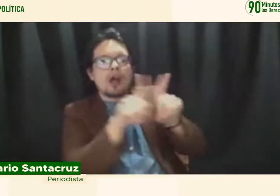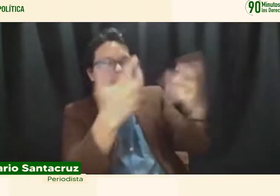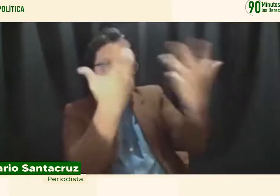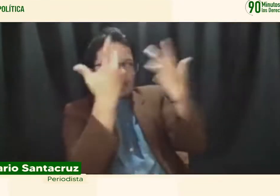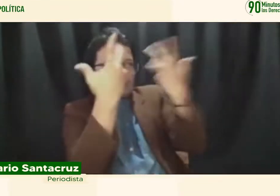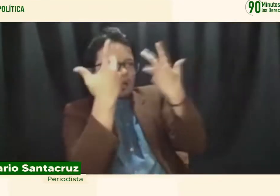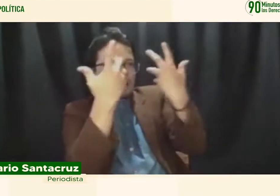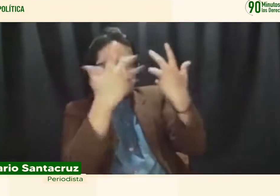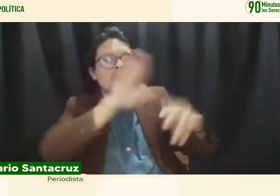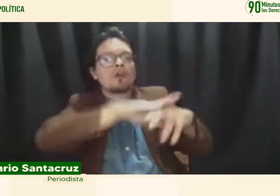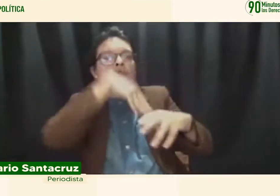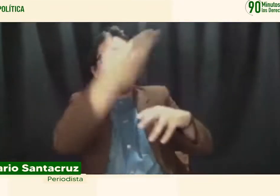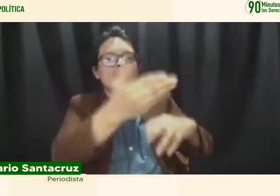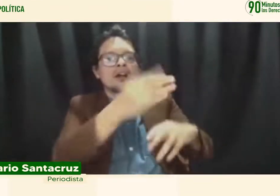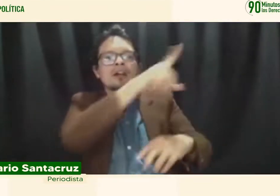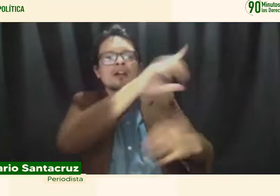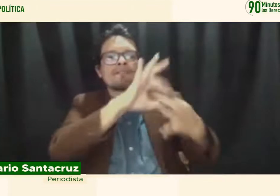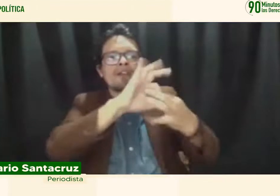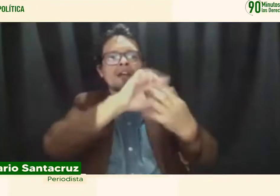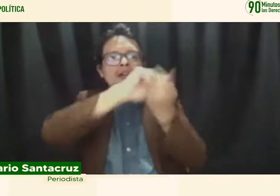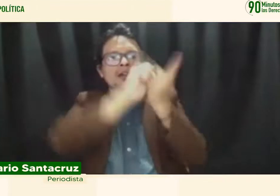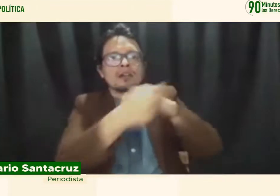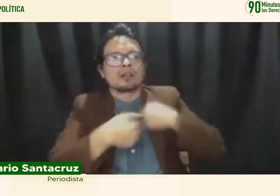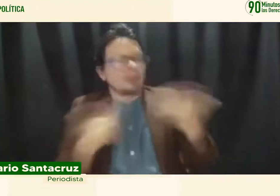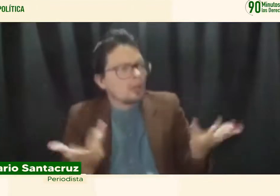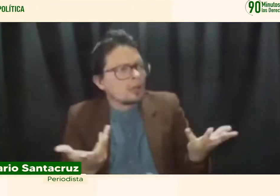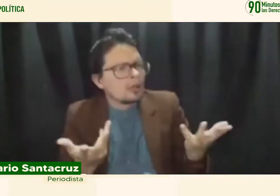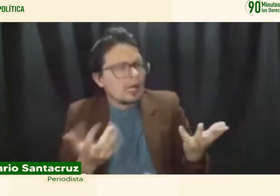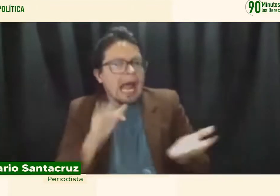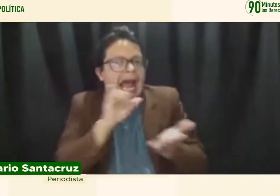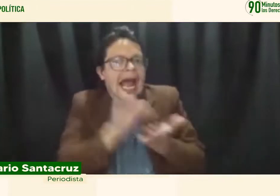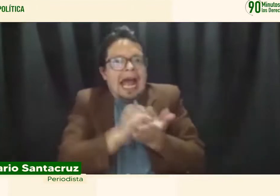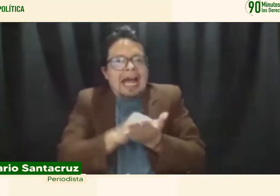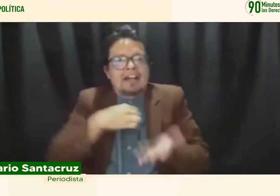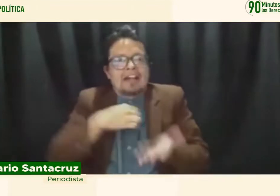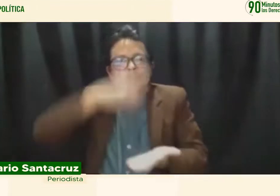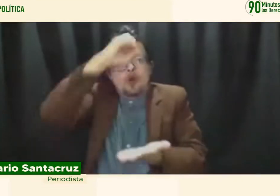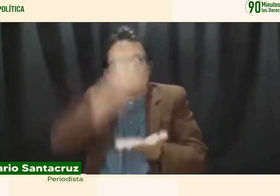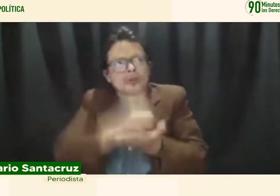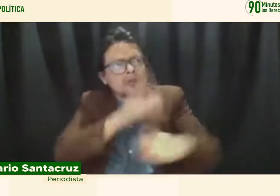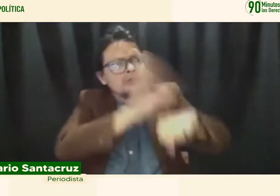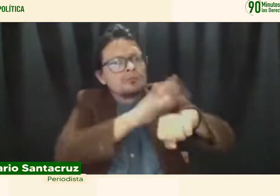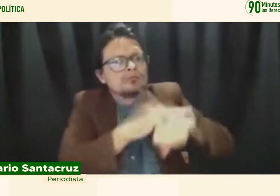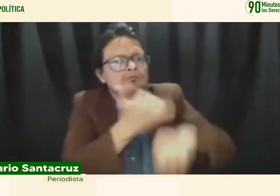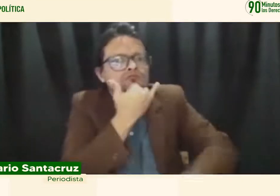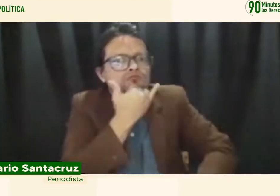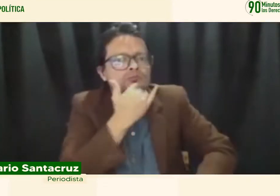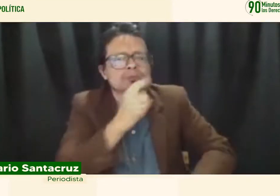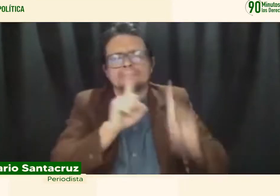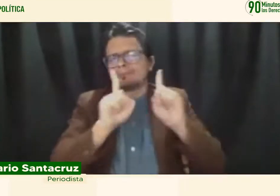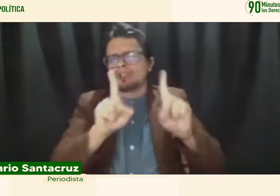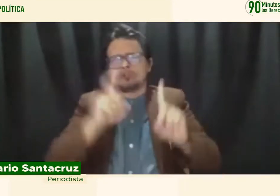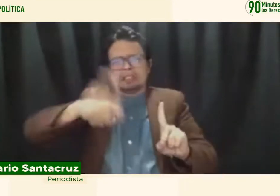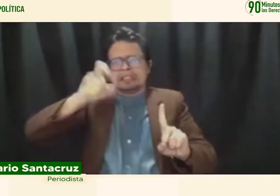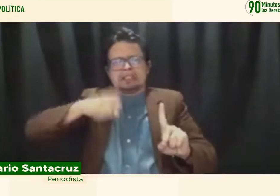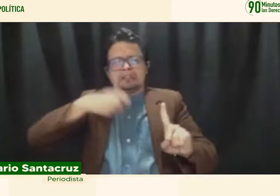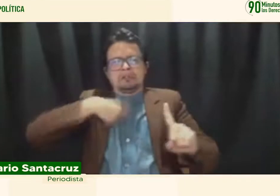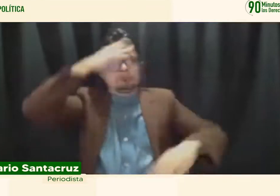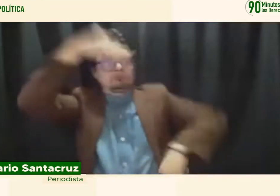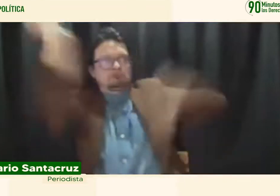inmediatamente me asombré y vi que lo que yo había aprendido al interior de espinas col de repente esa es virtual que había cambiado estos pueblos que